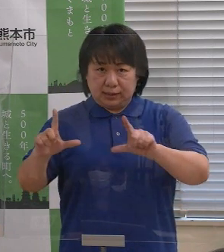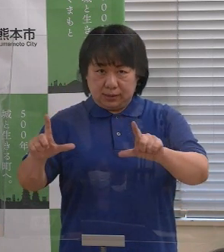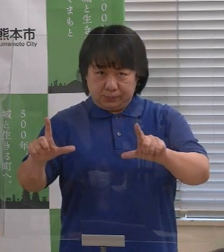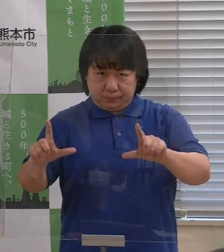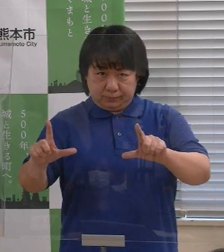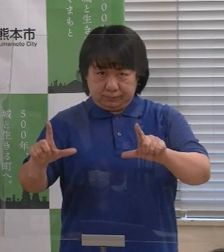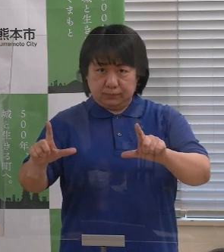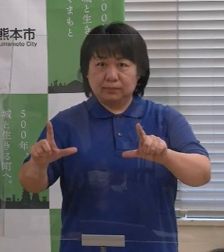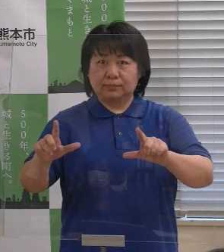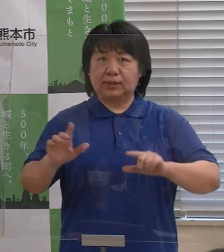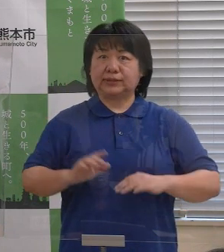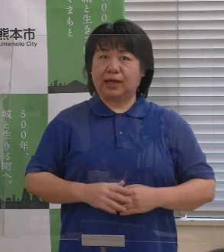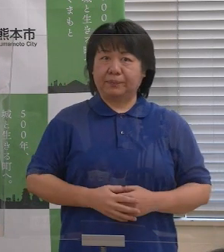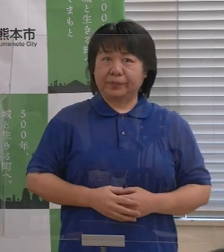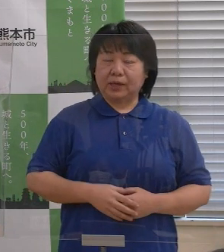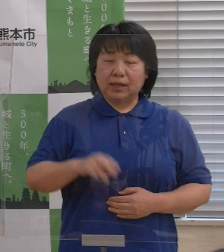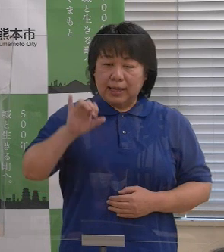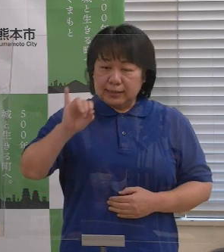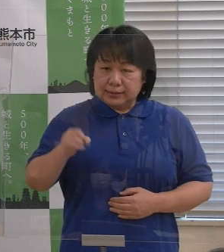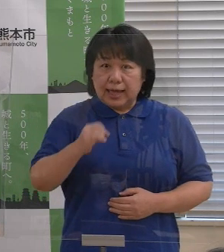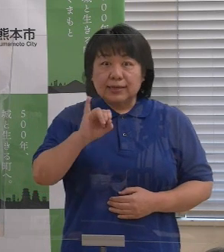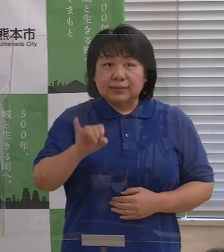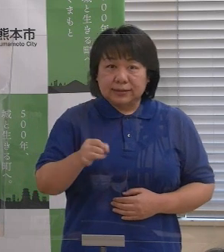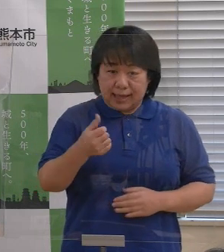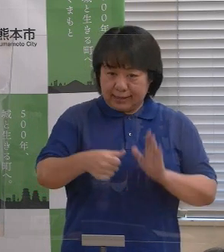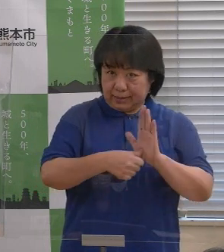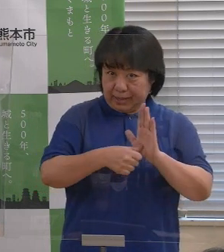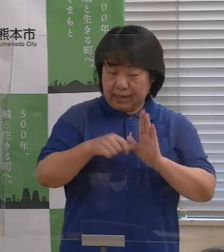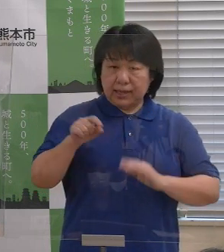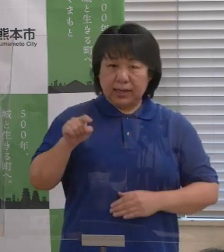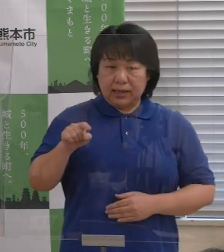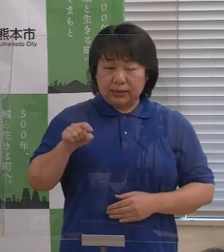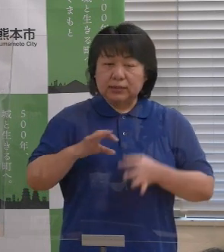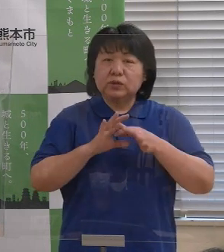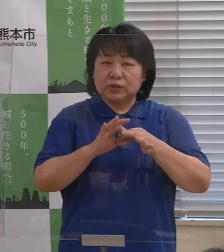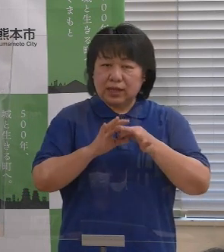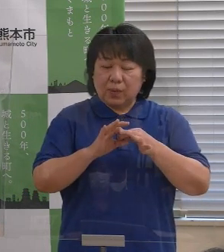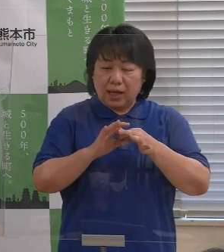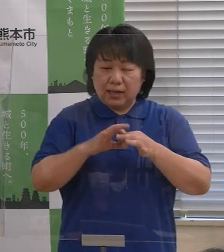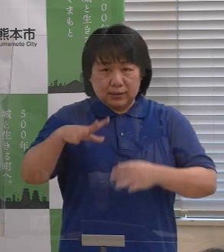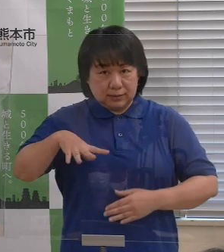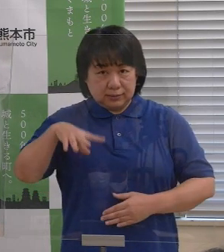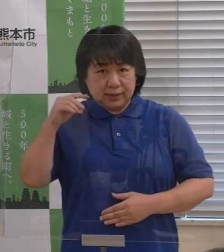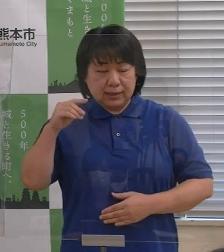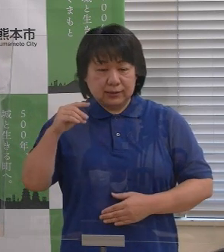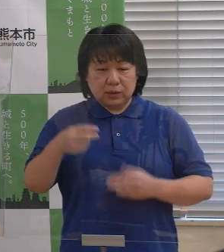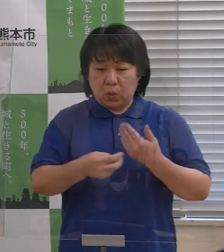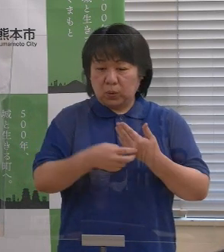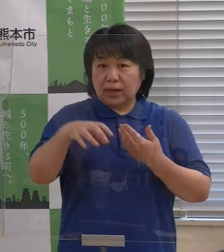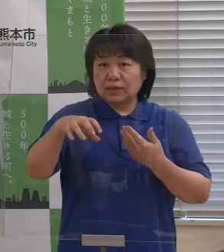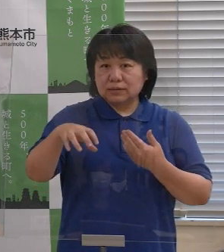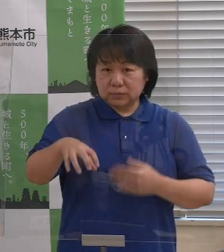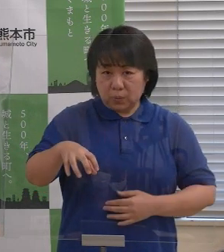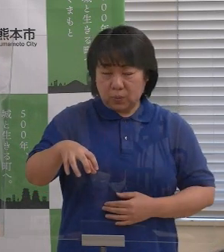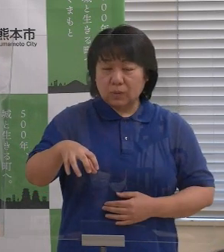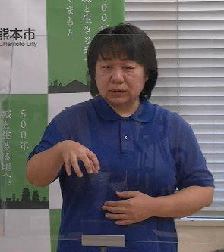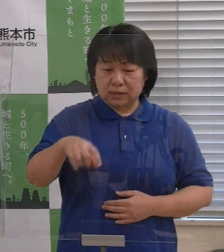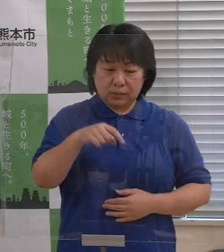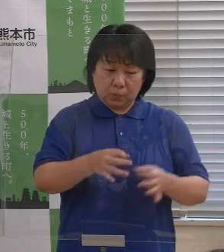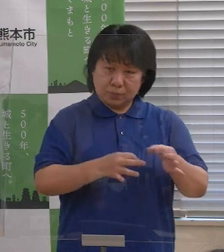させていただきましたが、 JJ につきましては、当初保健所においてこの店舗